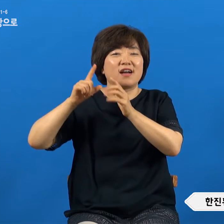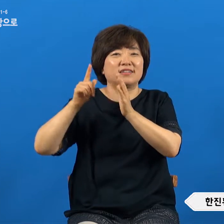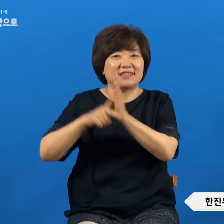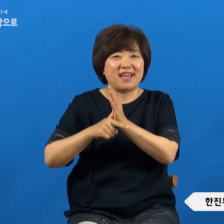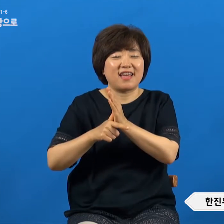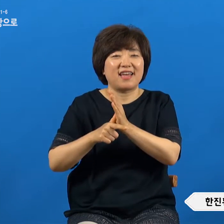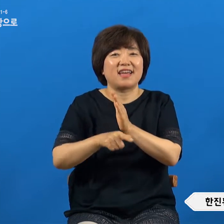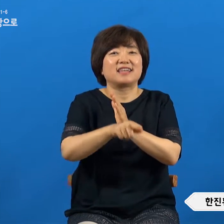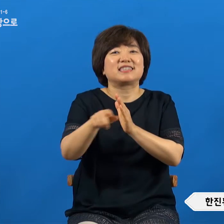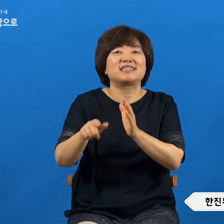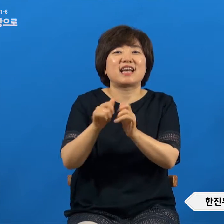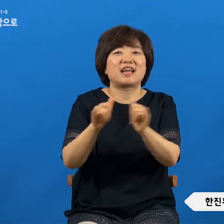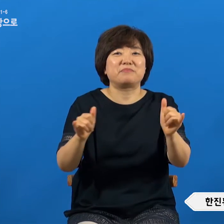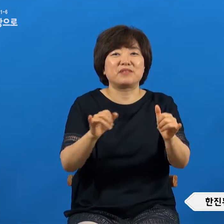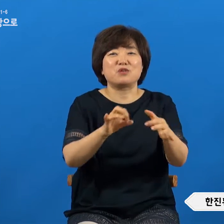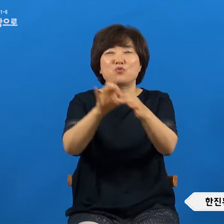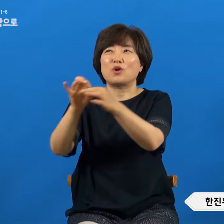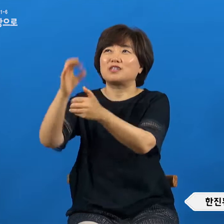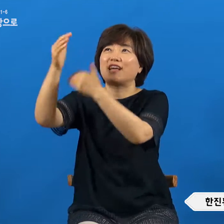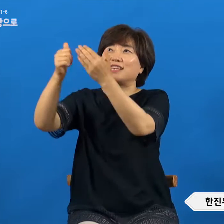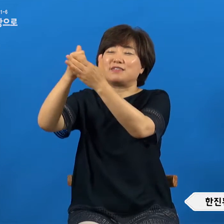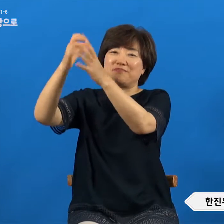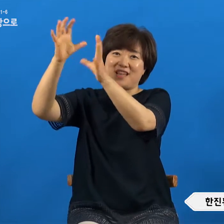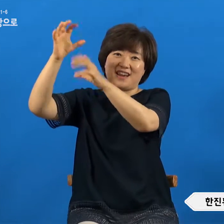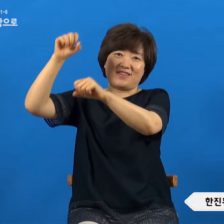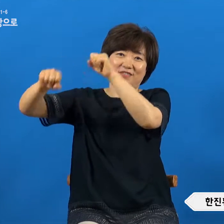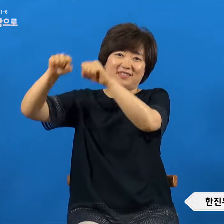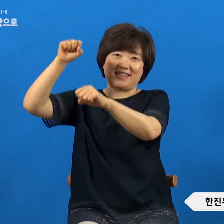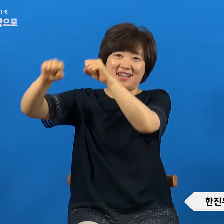통해서 하나님 나라 역사는 이루어져 가는 것입니다.